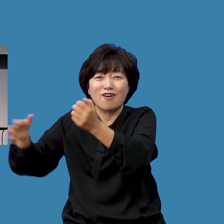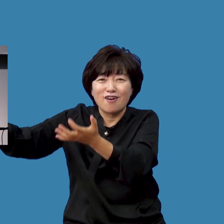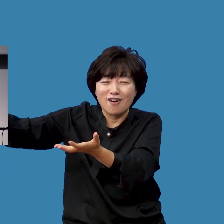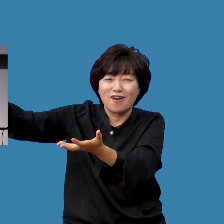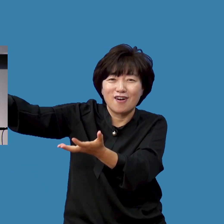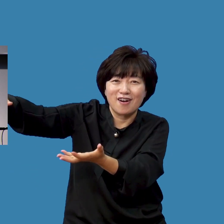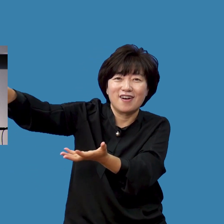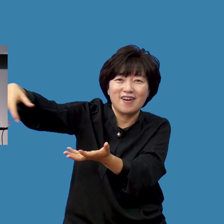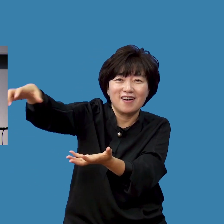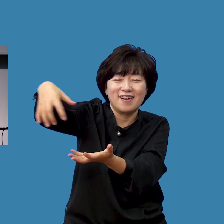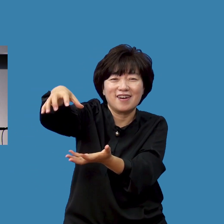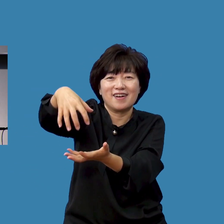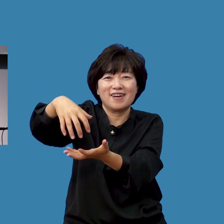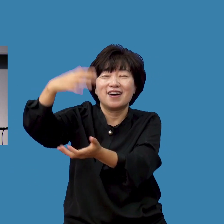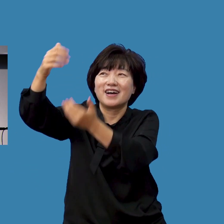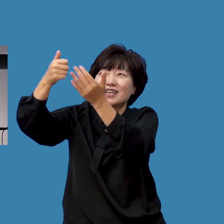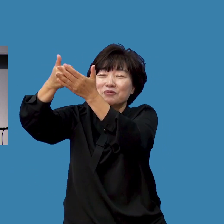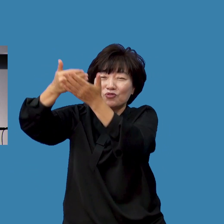움직이는 때입니다.